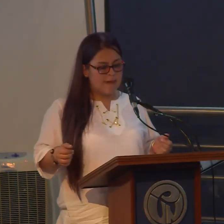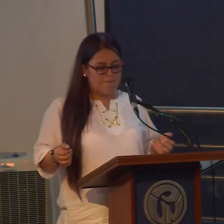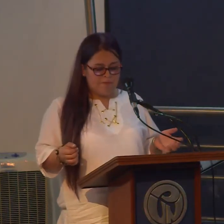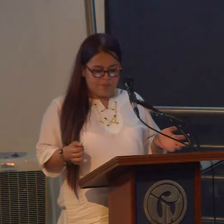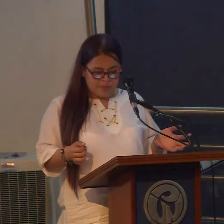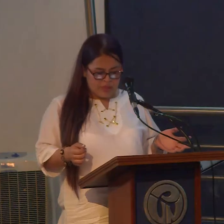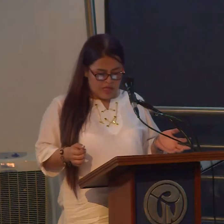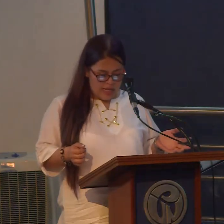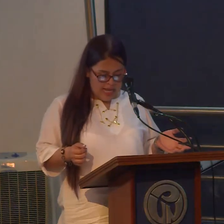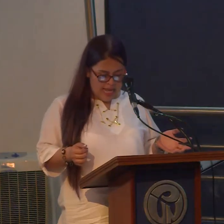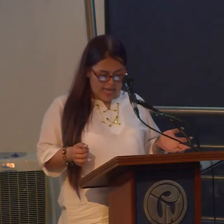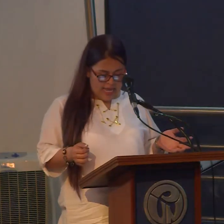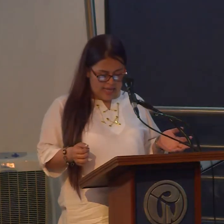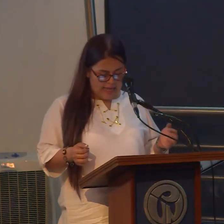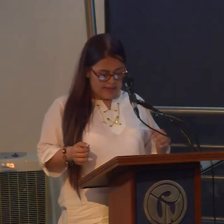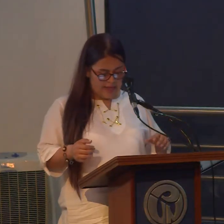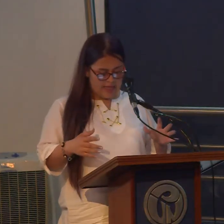predominantes.